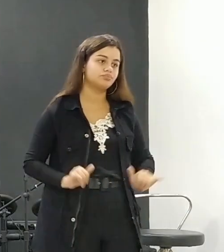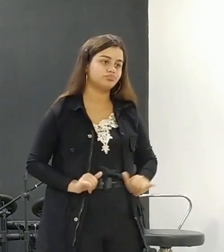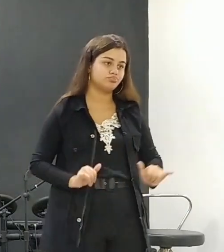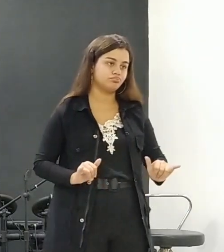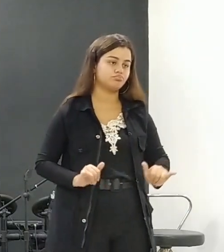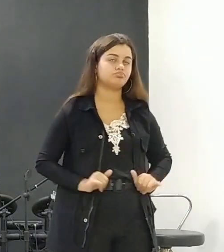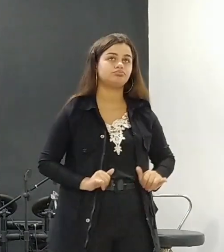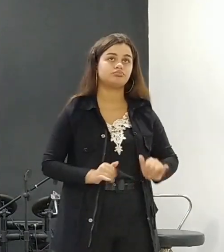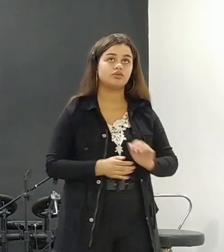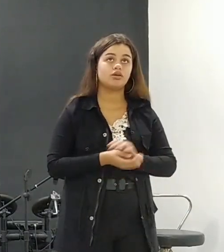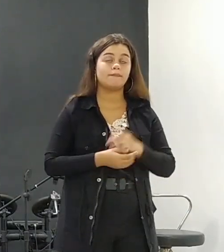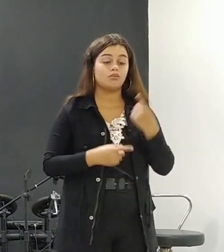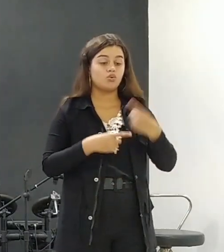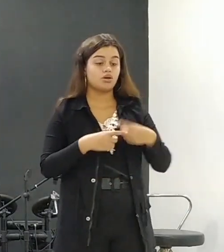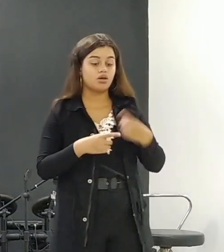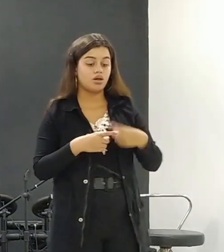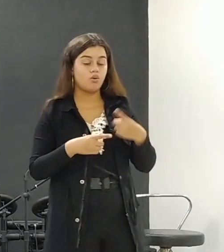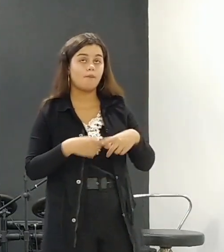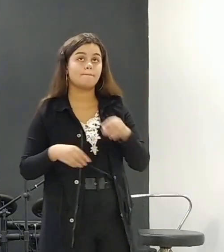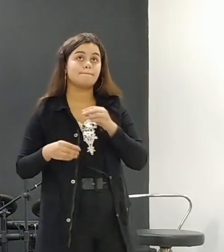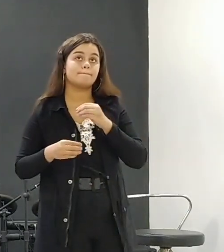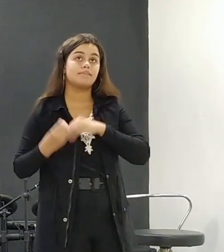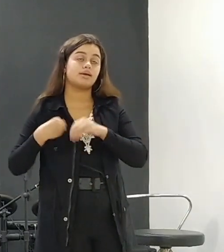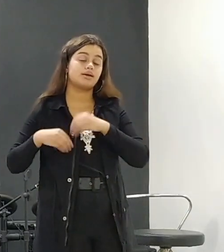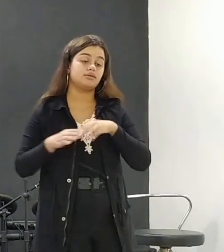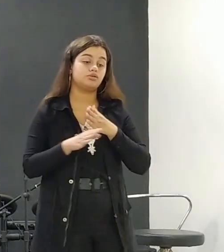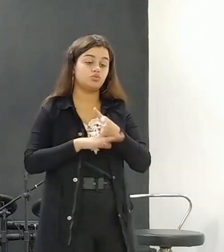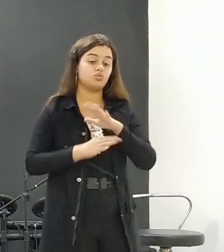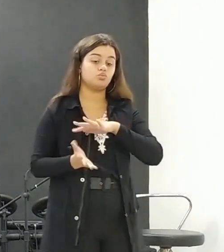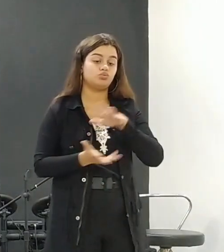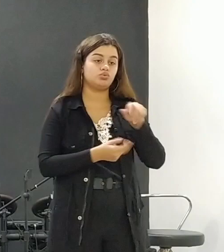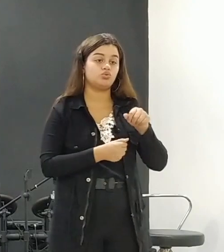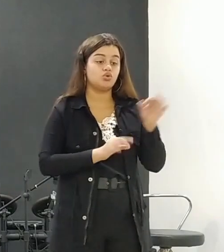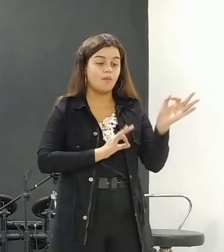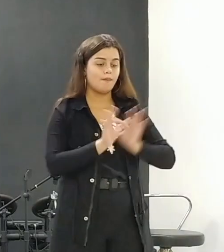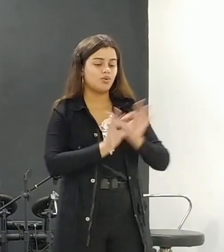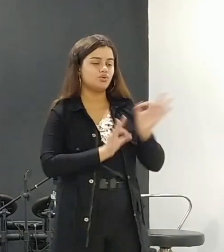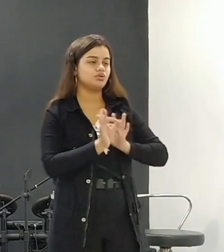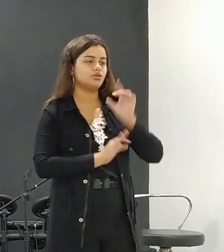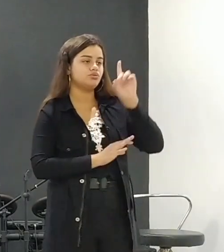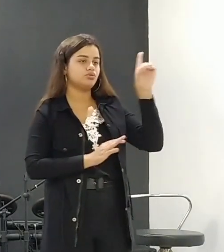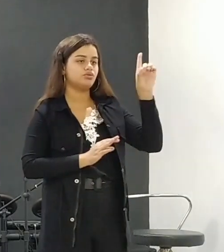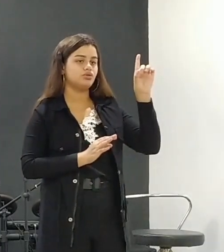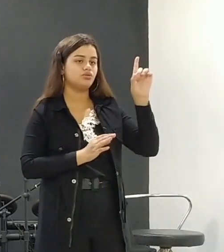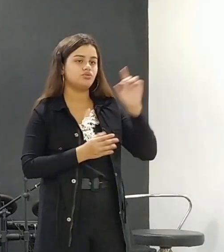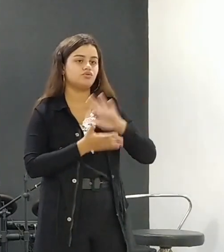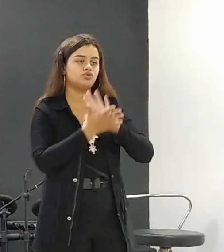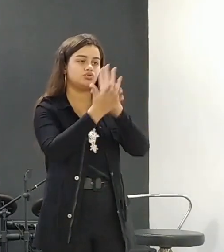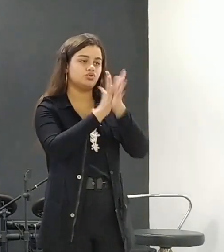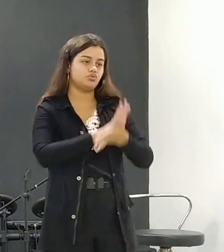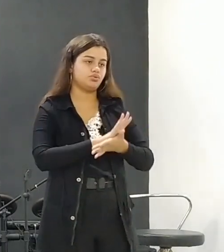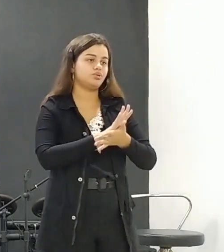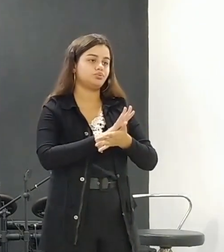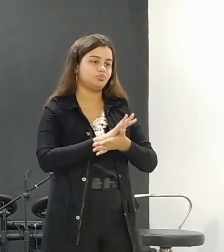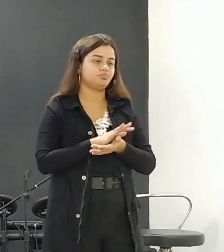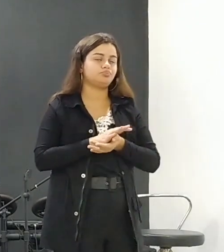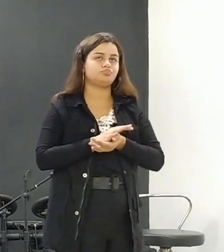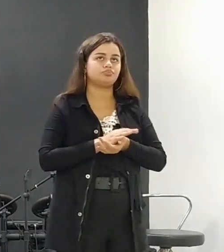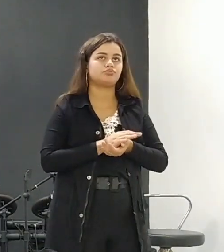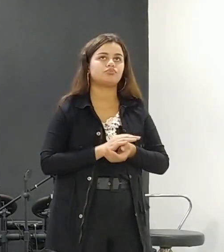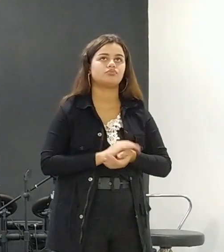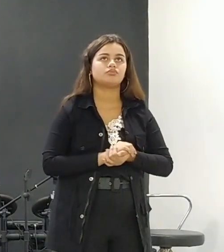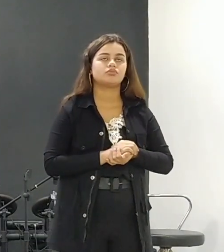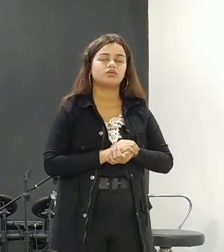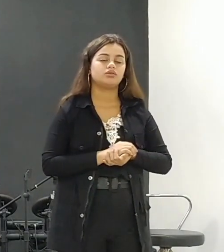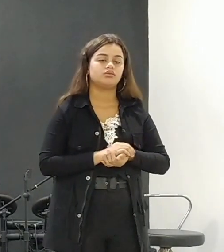foi porque o pecado entrou no mundo e o projeto de Deus foi contaminado. Um novo senhorio, alguém que se tornou